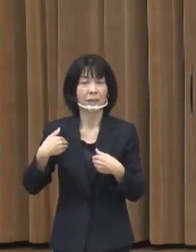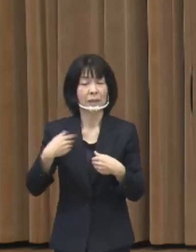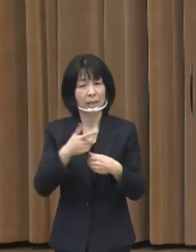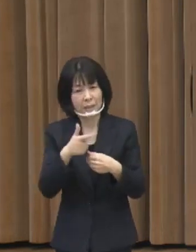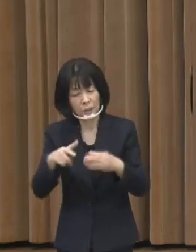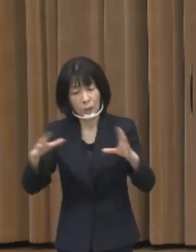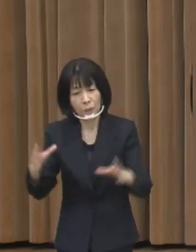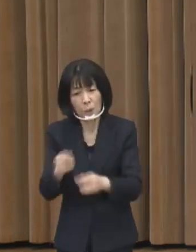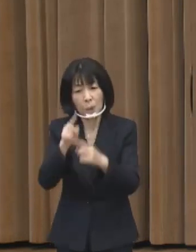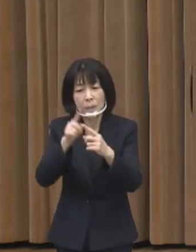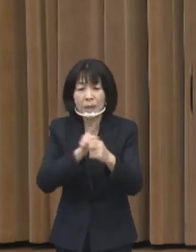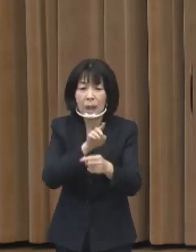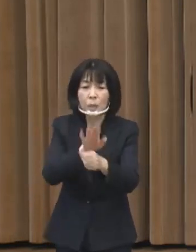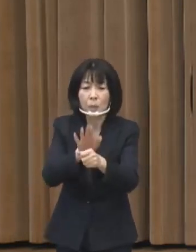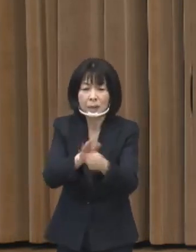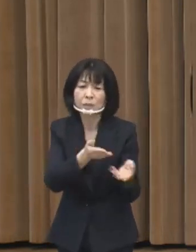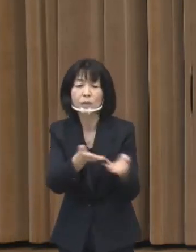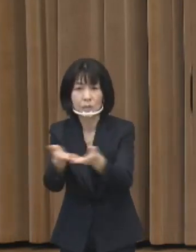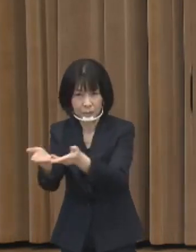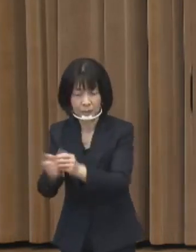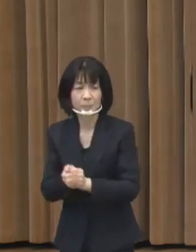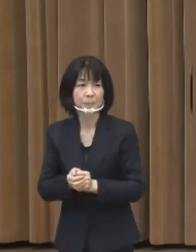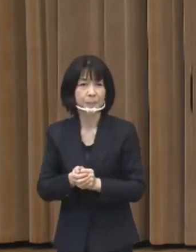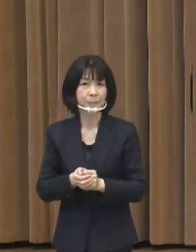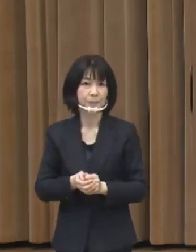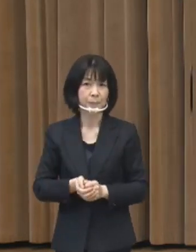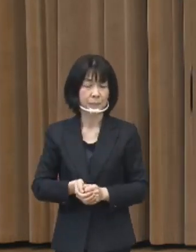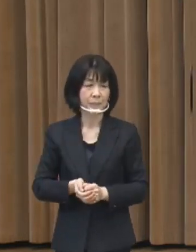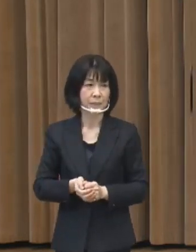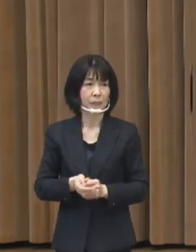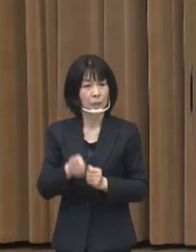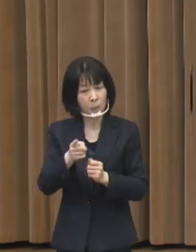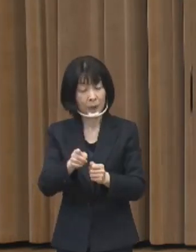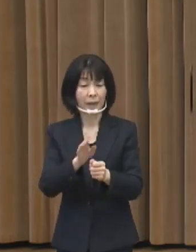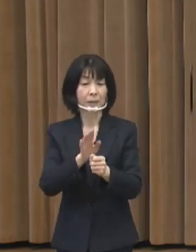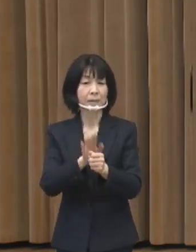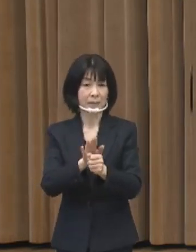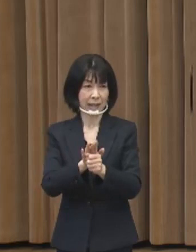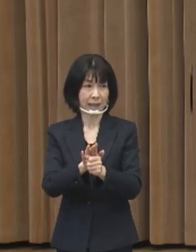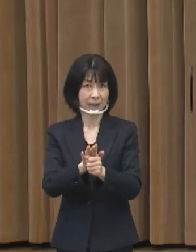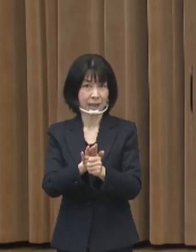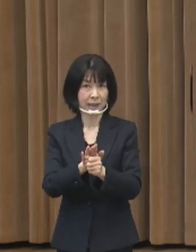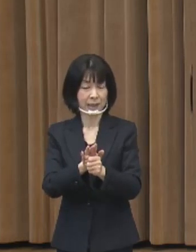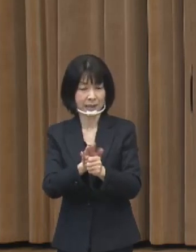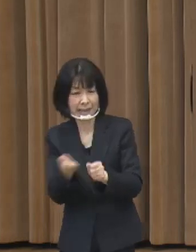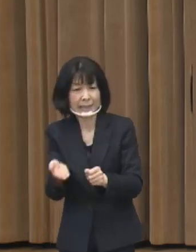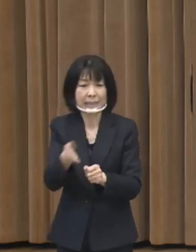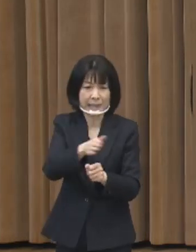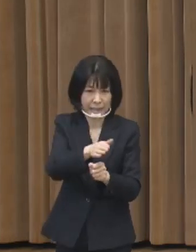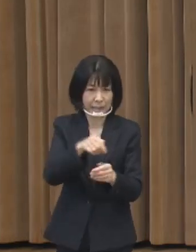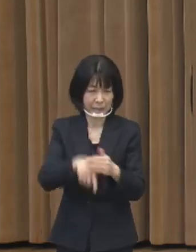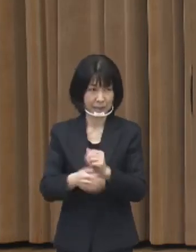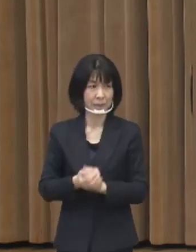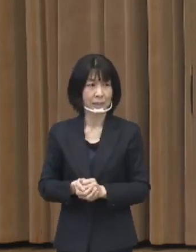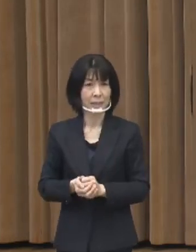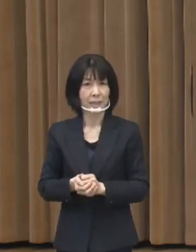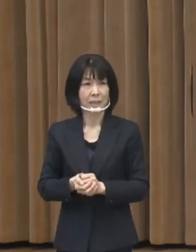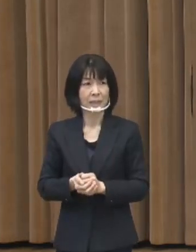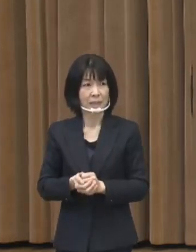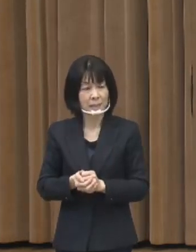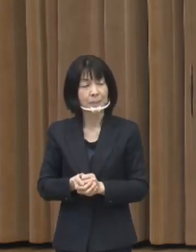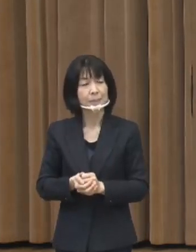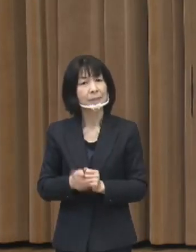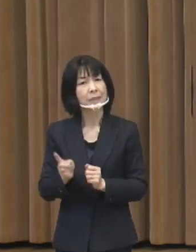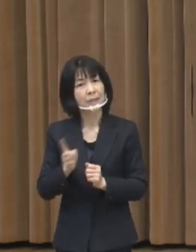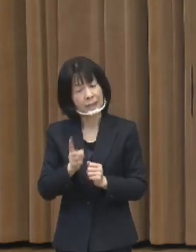総合的にアドバイスさせていただく、これらを支援の中に加えさせていただきました。特典というか、